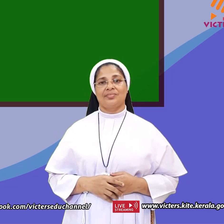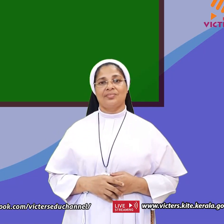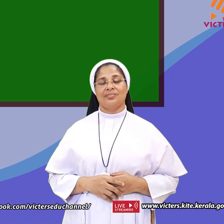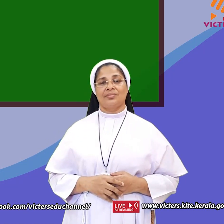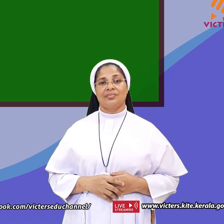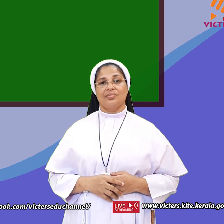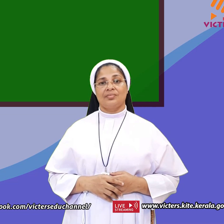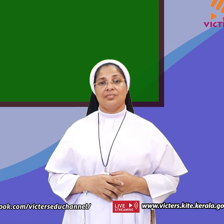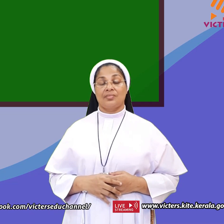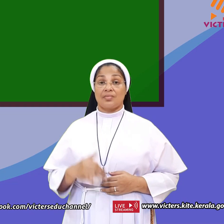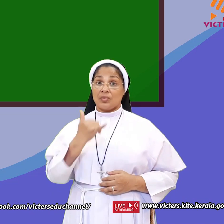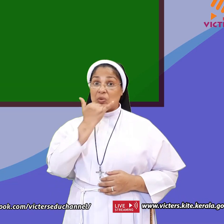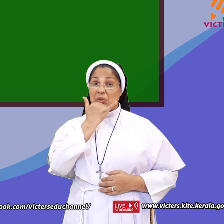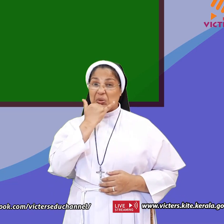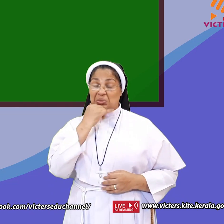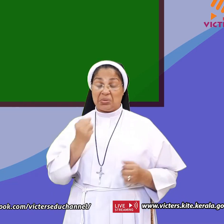തെറ്റുകൾക്ക് കടുത്ത ശിക്ഷ നൽകുന്ന